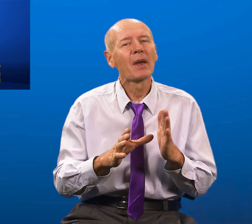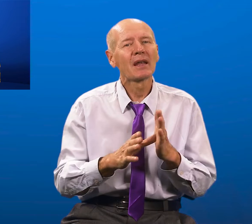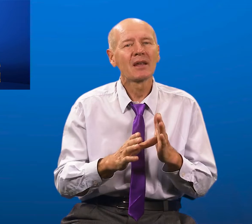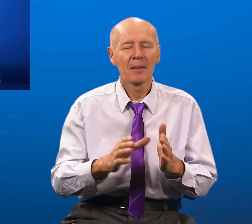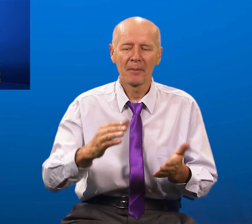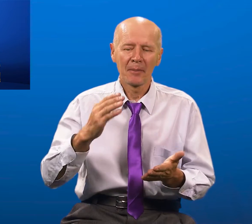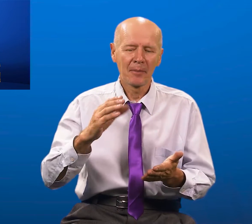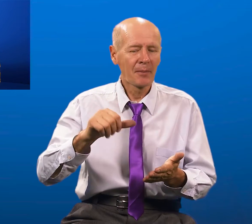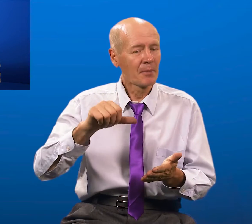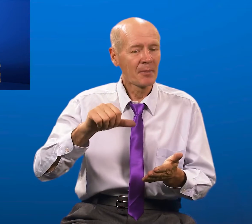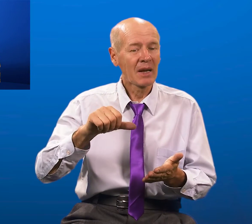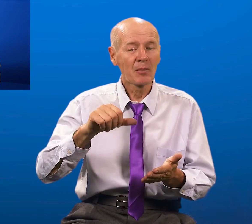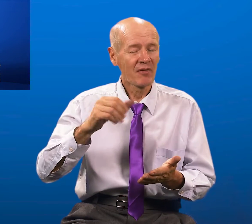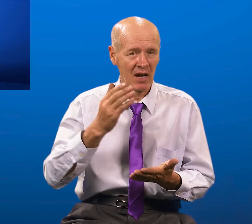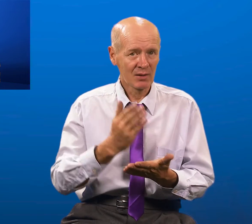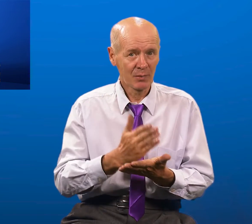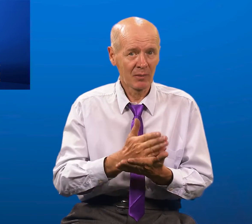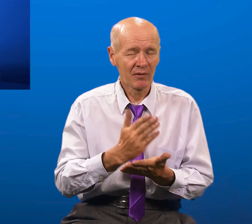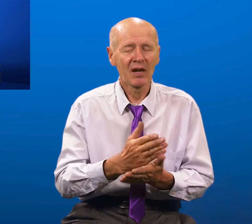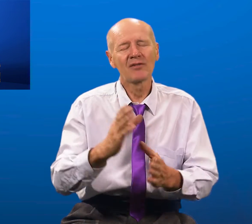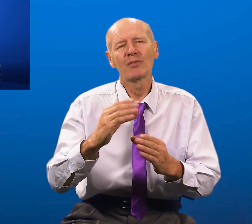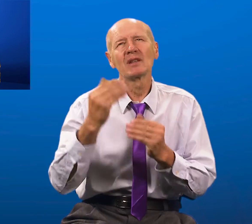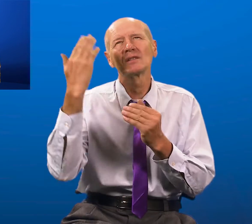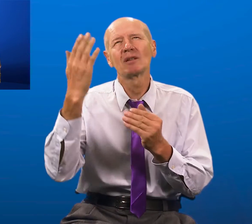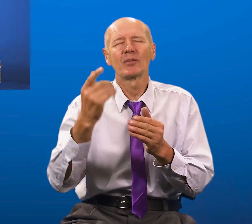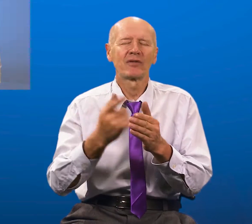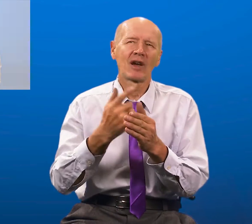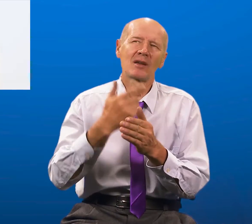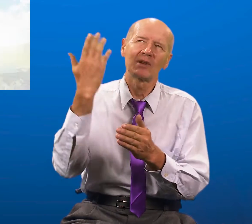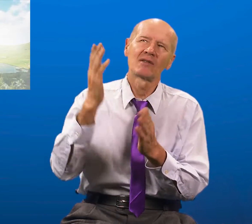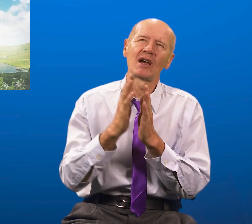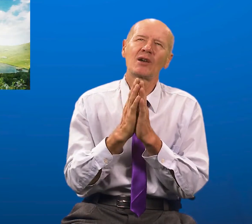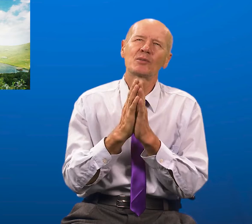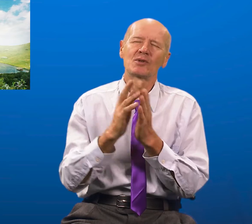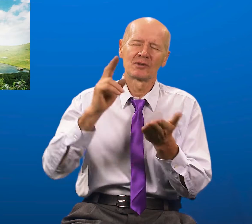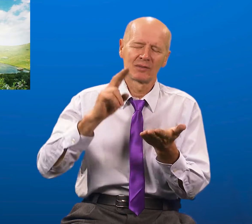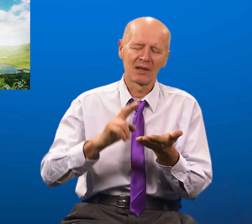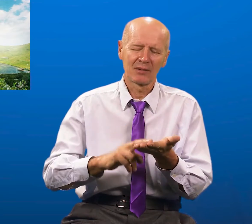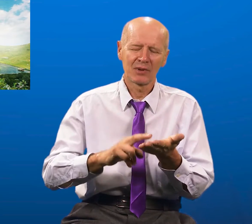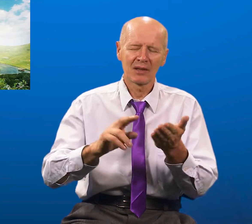пребывать вместе с Тобой. Иисус, мы просим все это во имя Твое. Аминь.